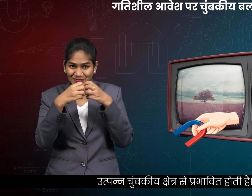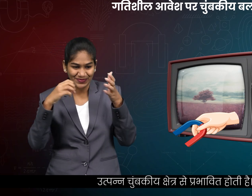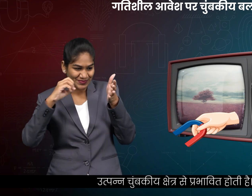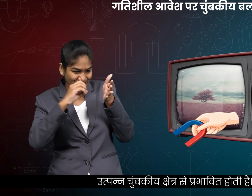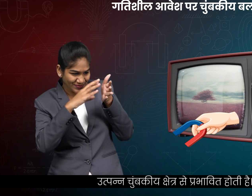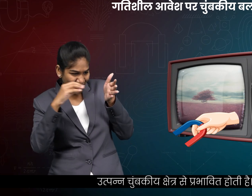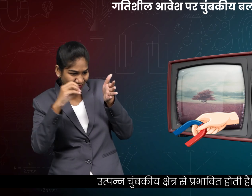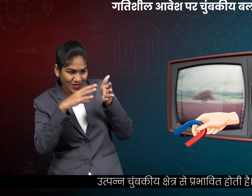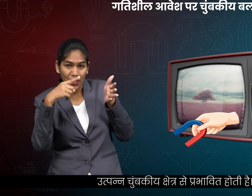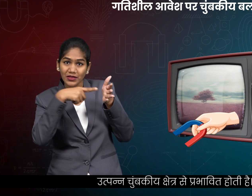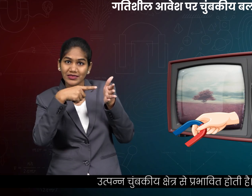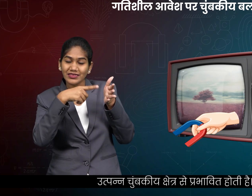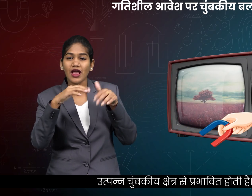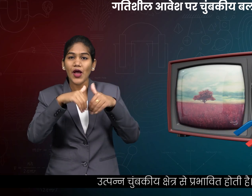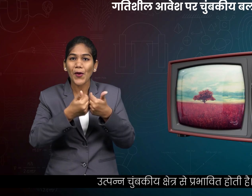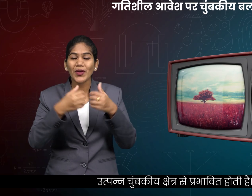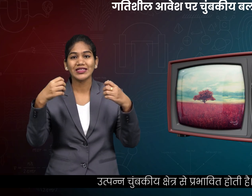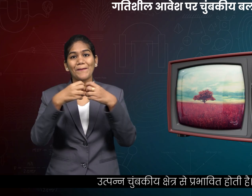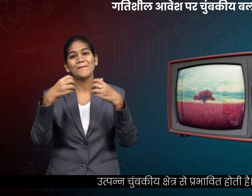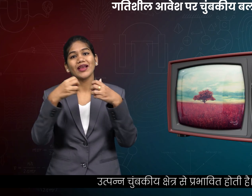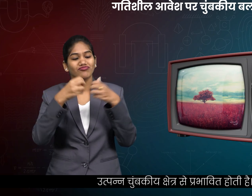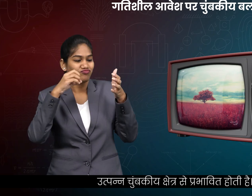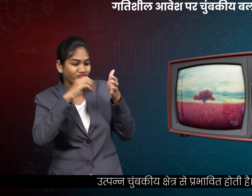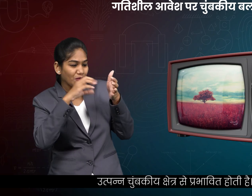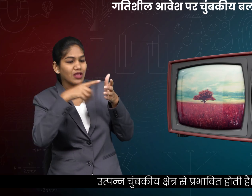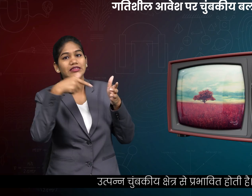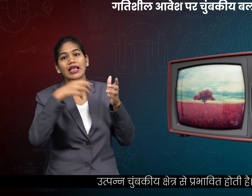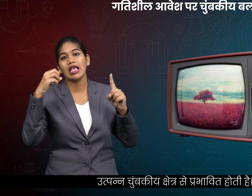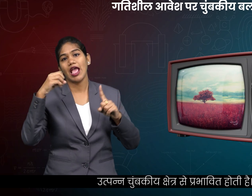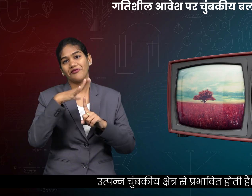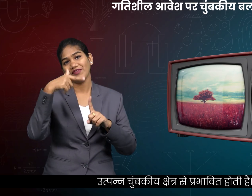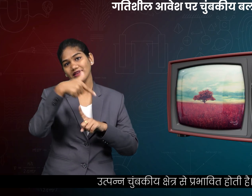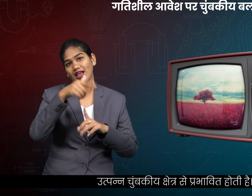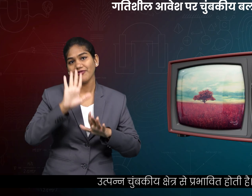उत्पन्न चुंबकीय क्षेत्र से प्रभावित होती है।